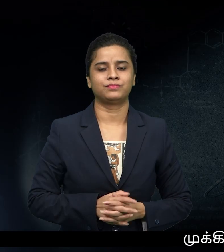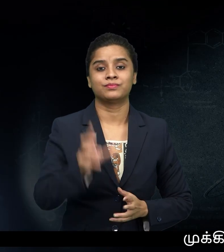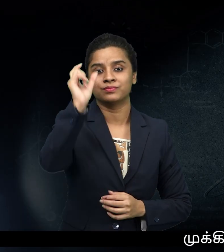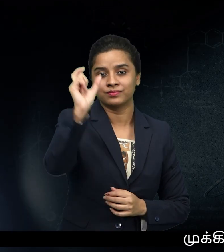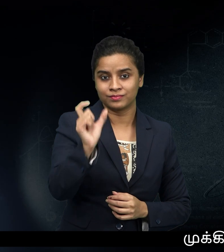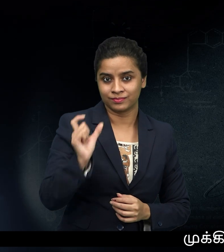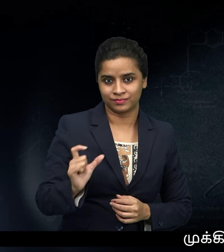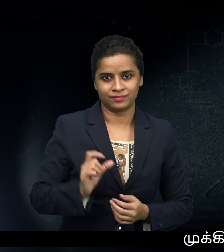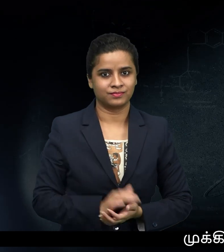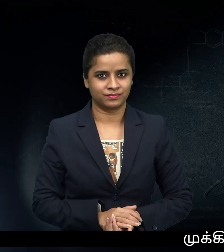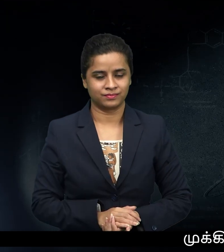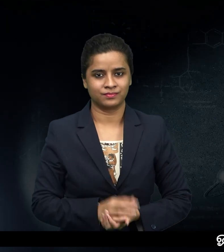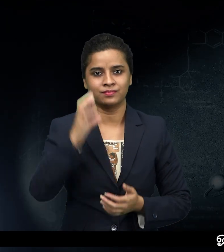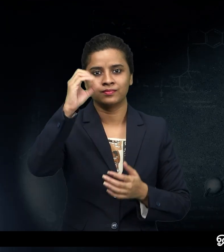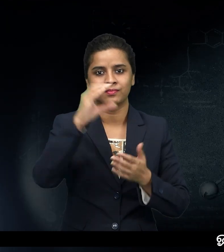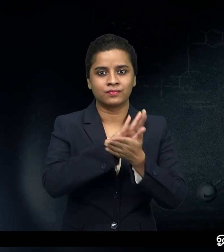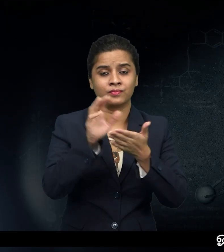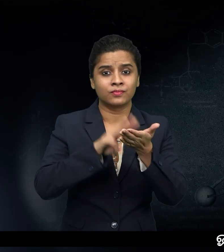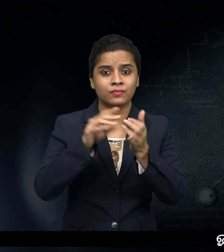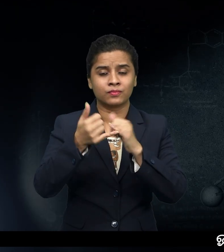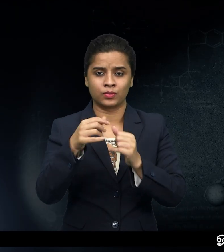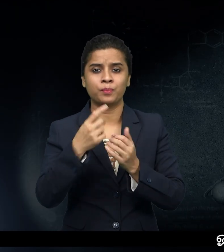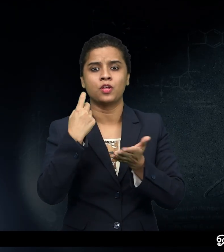முக்கிய வார்த்தைகள்: ஓம் விதி,